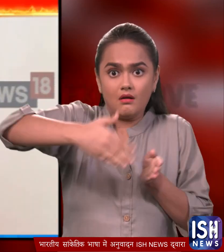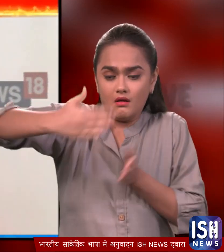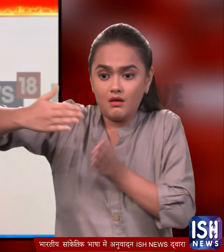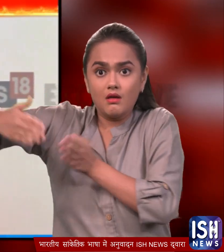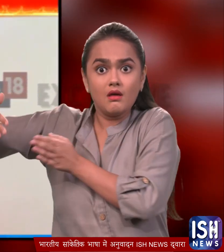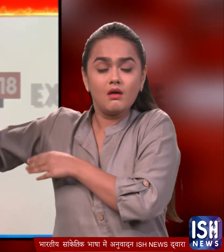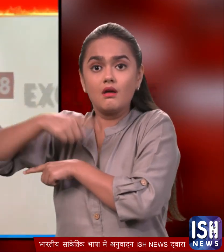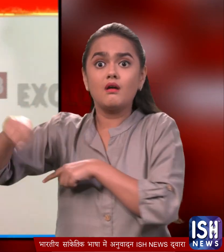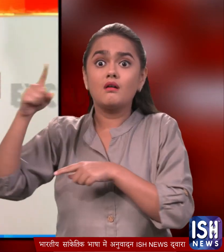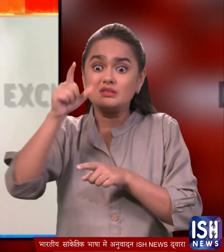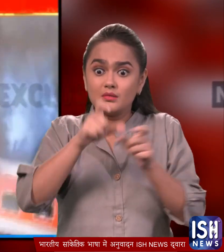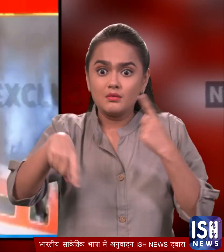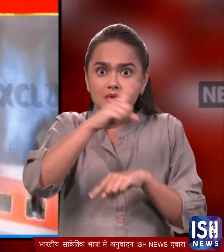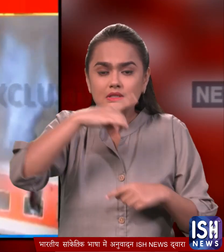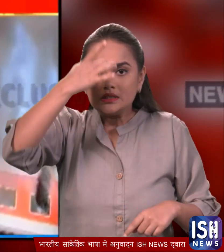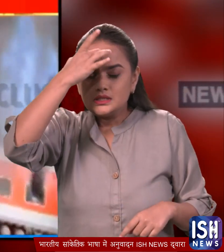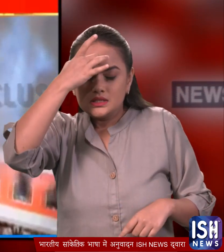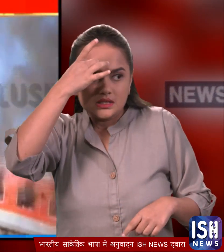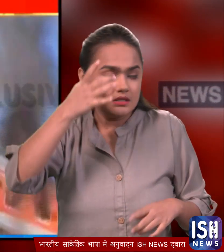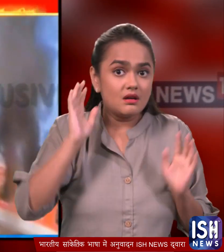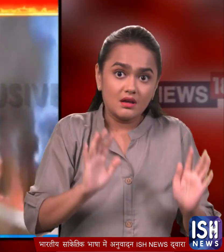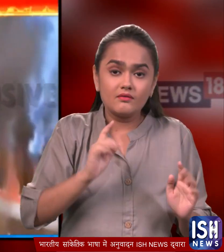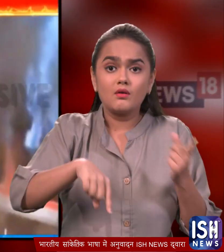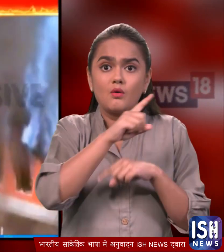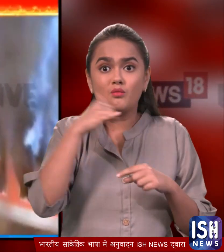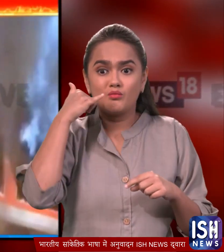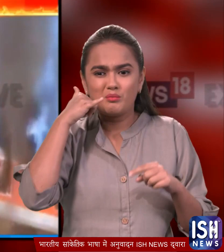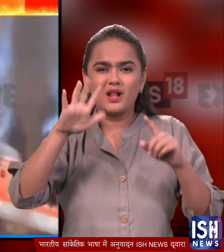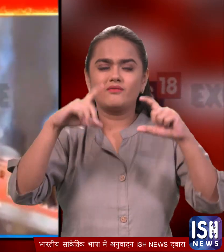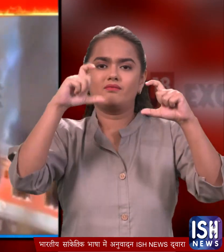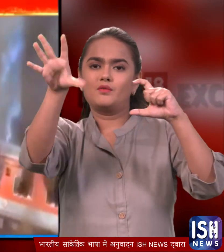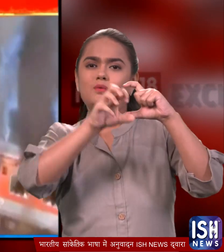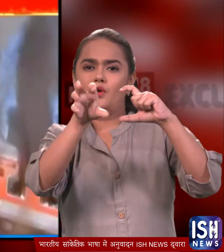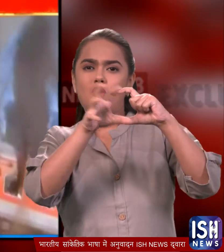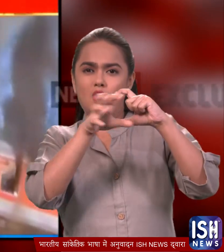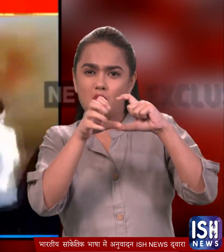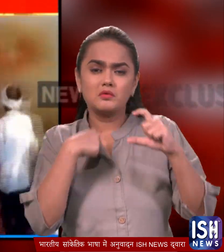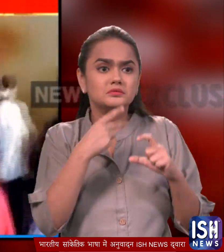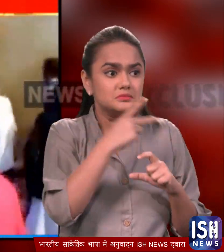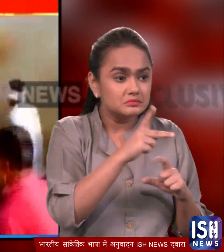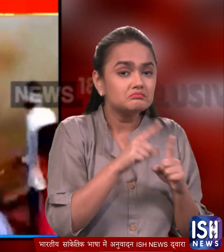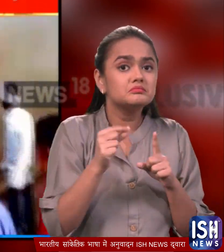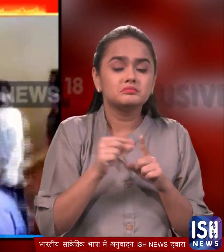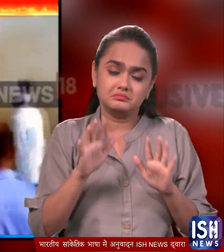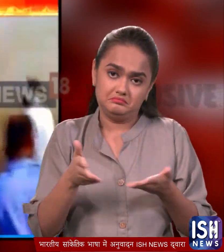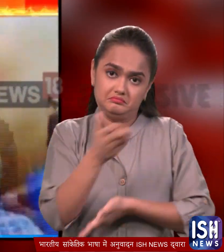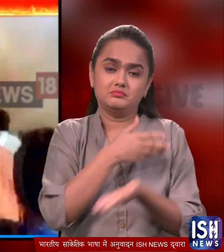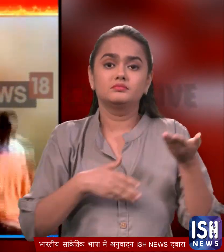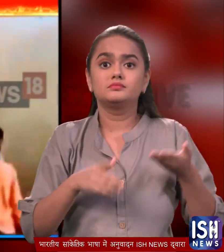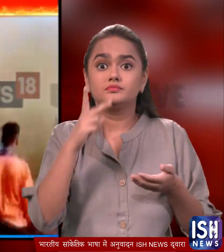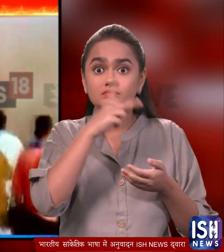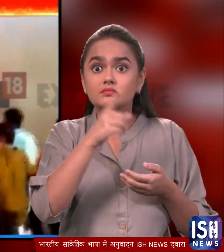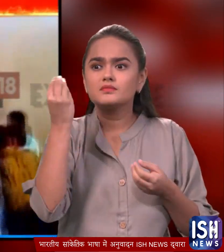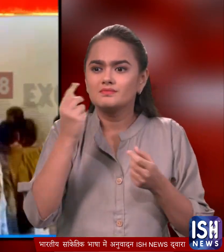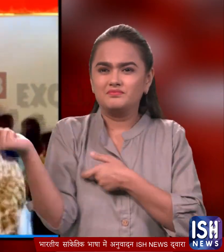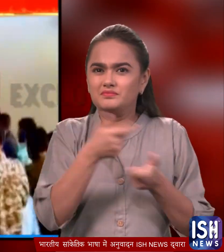वजह से यात्रियों को काफी परेशानी हुई। हालांकि इस बीच कई लोग मोबाइल से जलती हुई ट्रेन का वीडियो बनाते दिखे। सूचना मिलने पर दमकल की कई